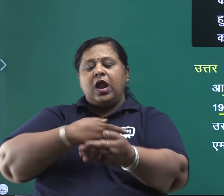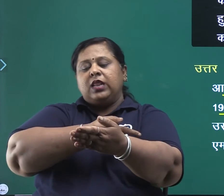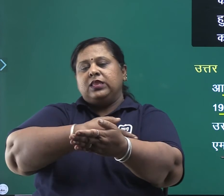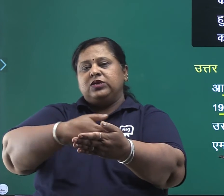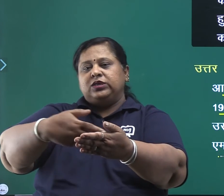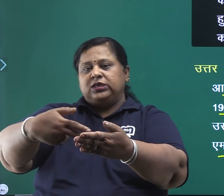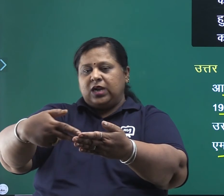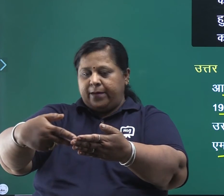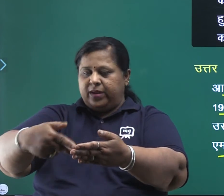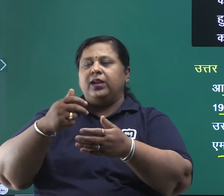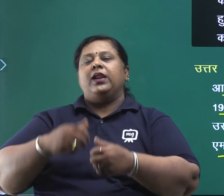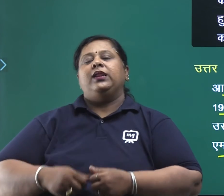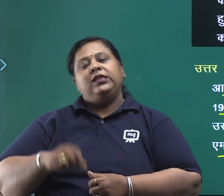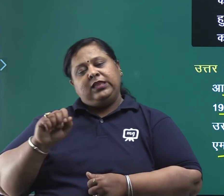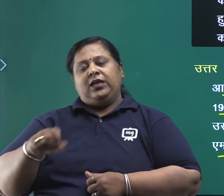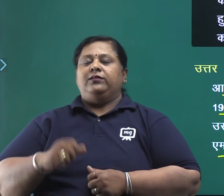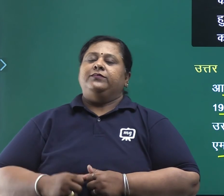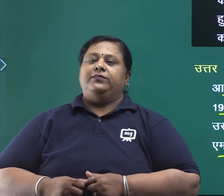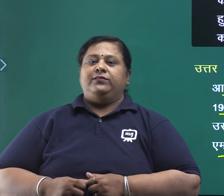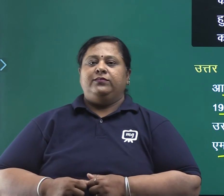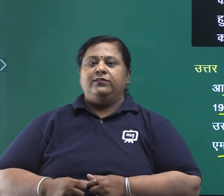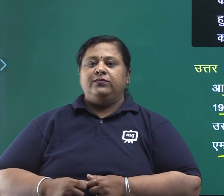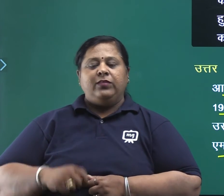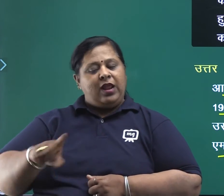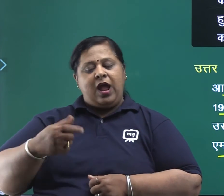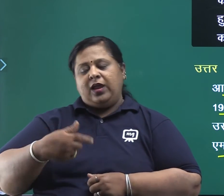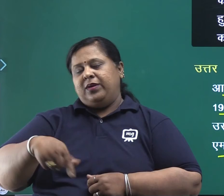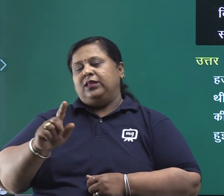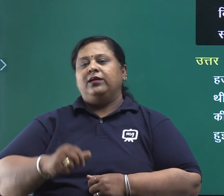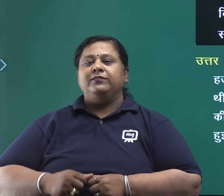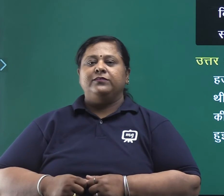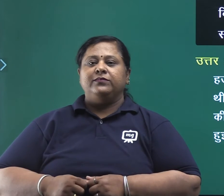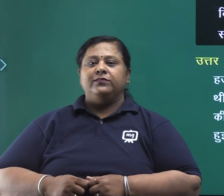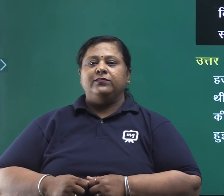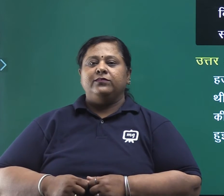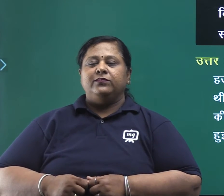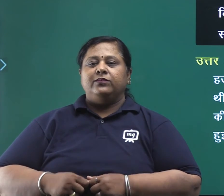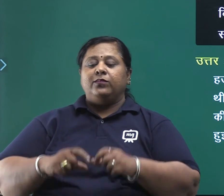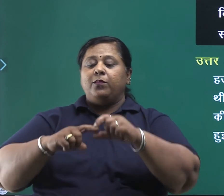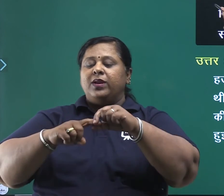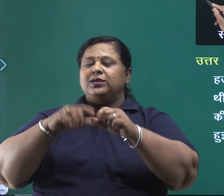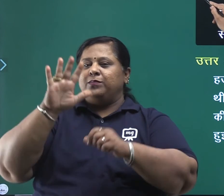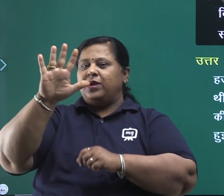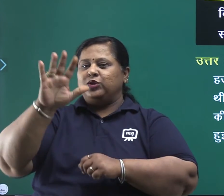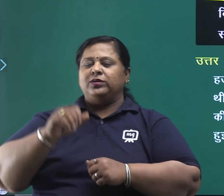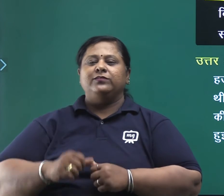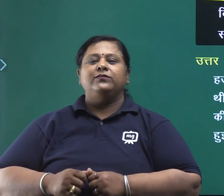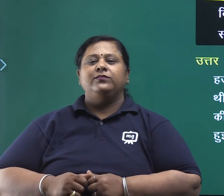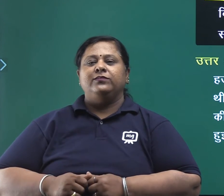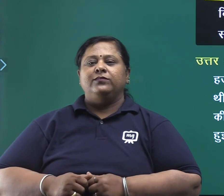अर्देशीर एम ईरानी थे। आगे बढ़ते हैं। प्रश्न 5,